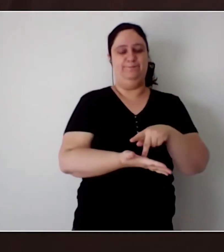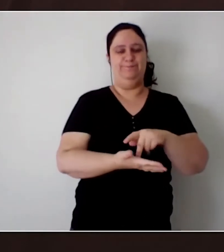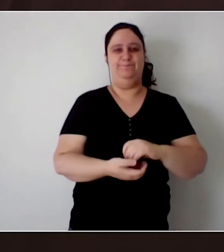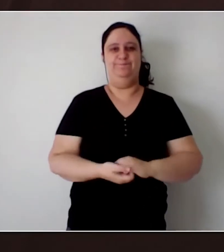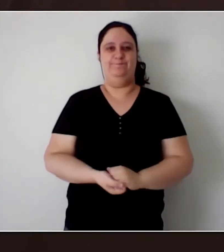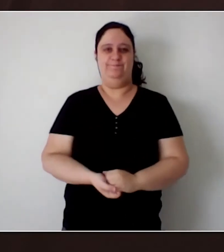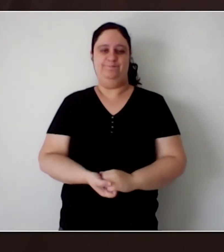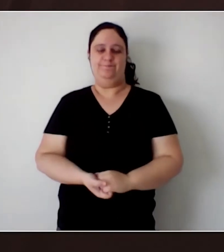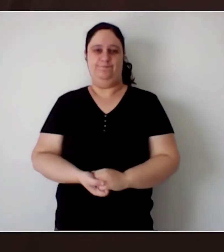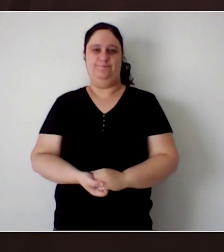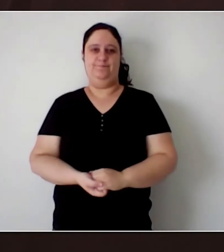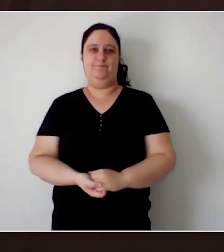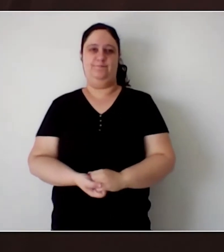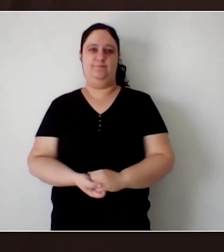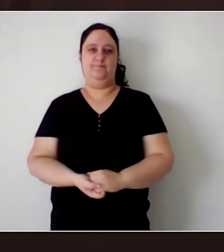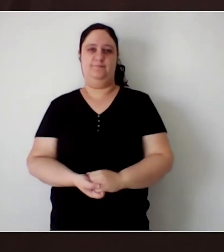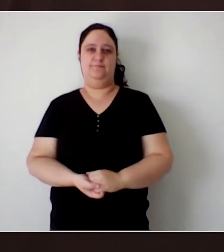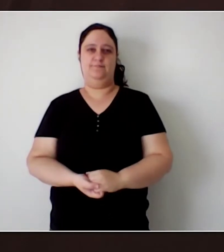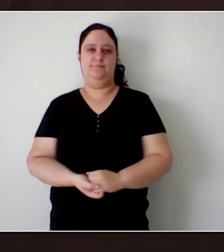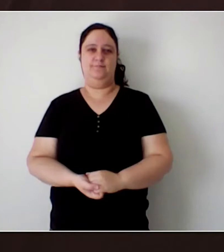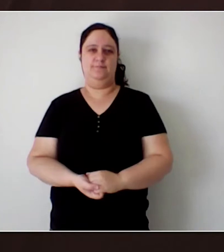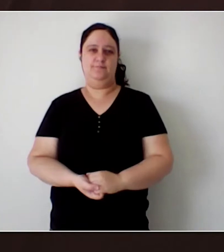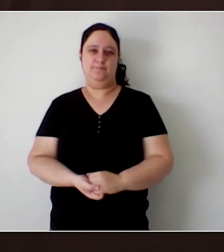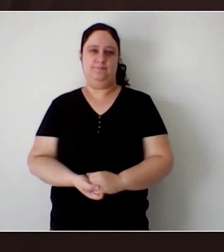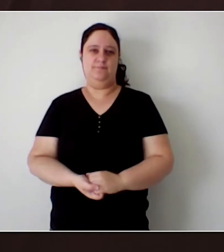Mas, irmãos, eu